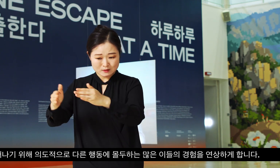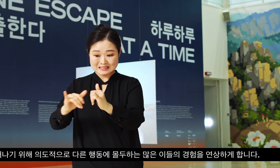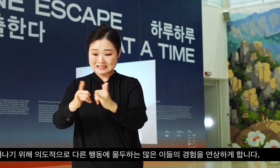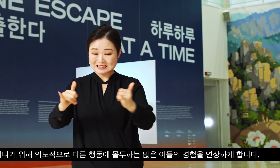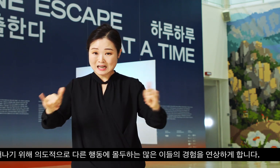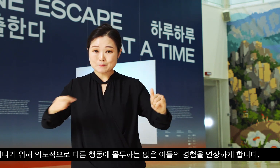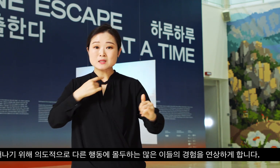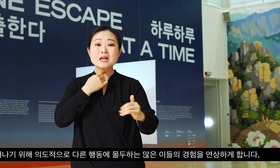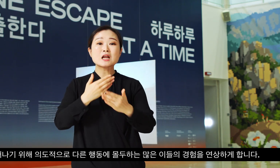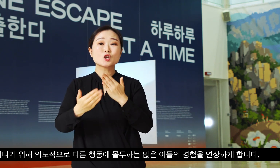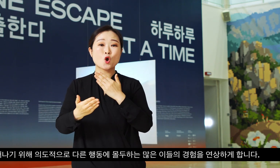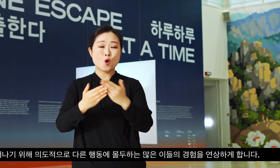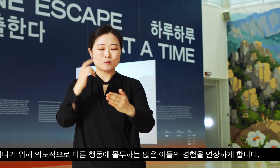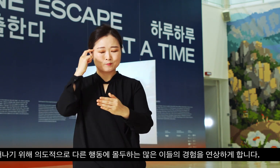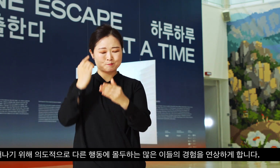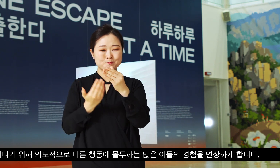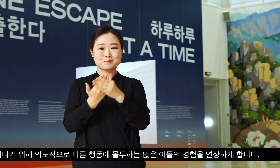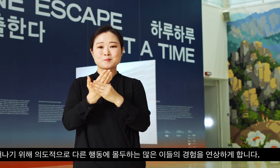연상하게 합니다.